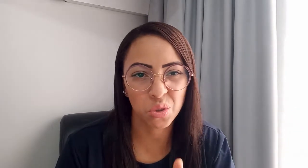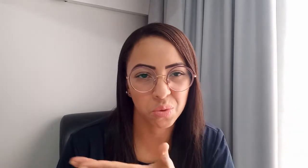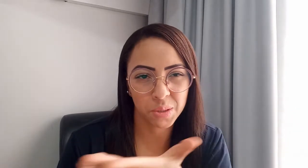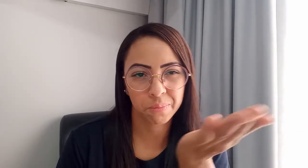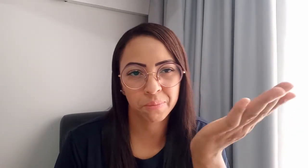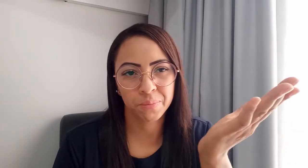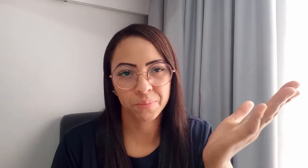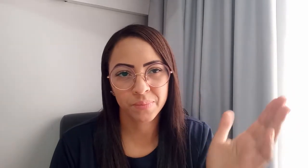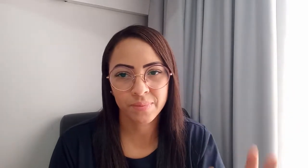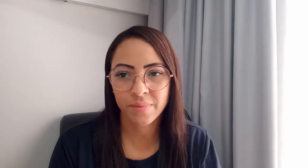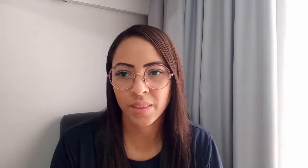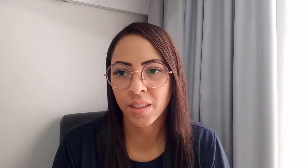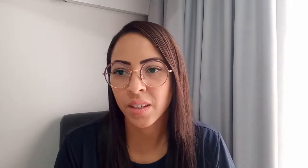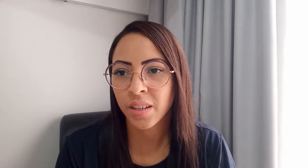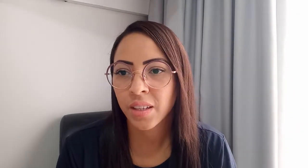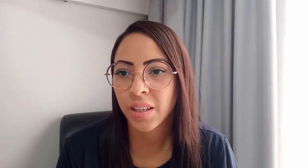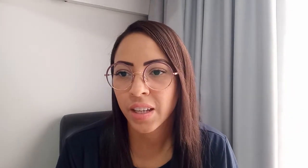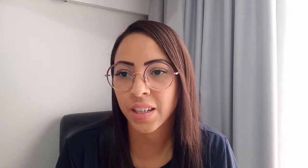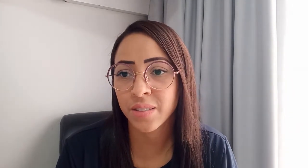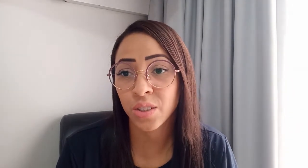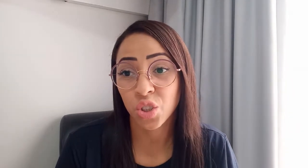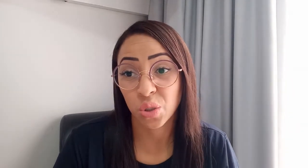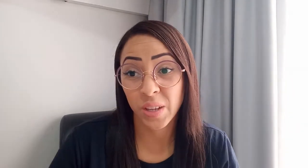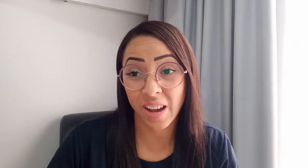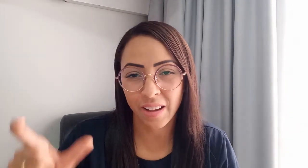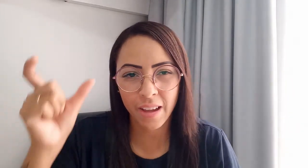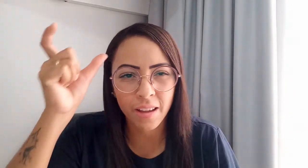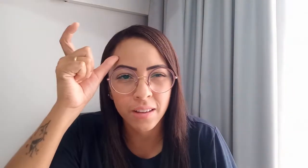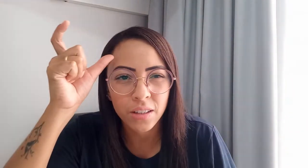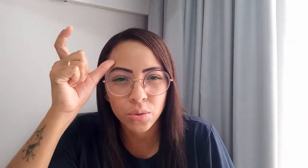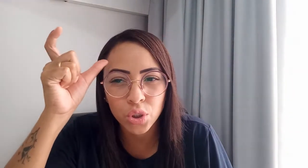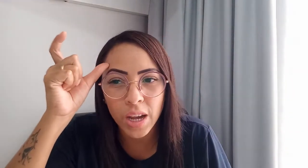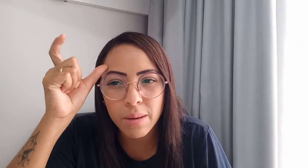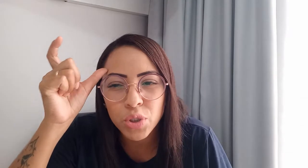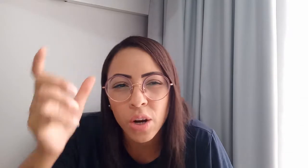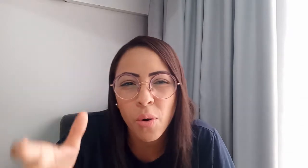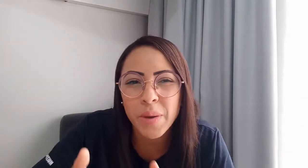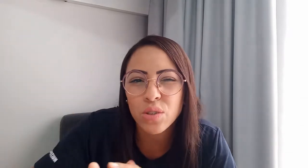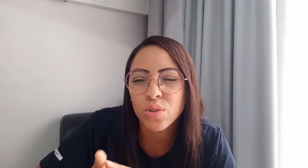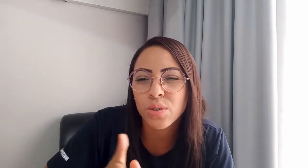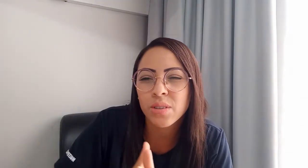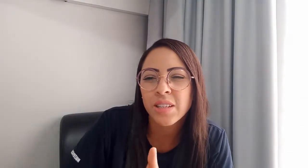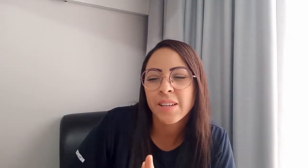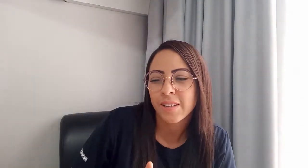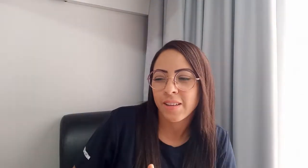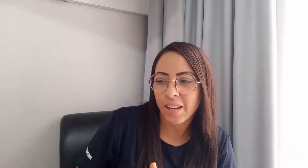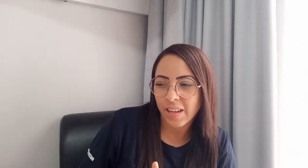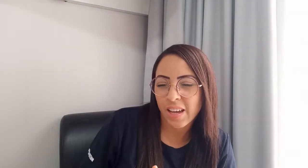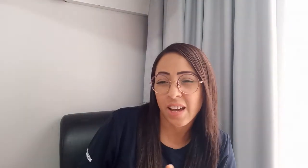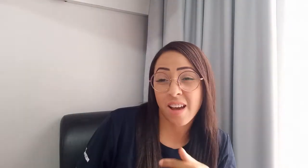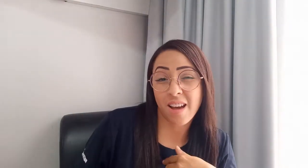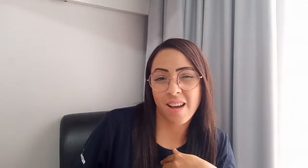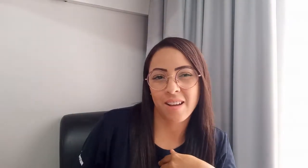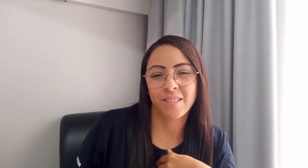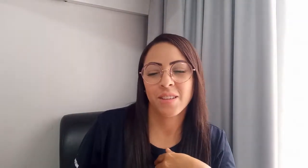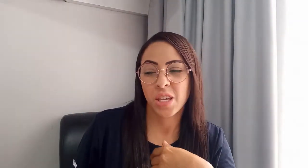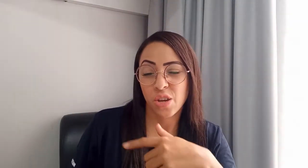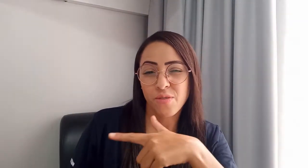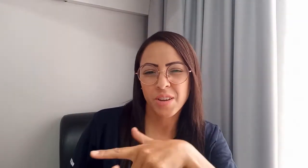Jesus. É nesse sentido que a guerra, o diabo já começou na guerra. Ah, eu